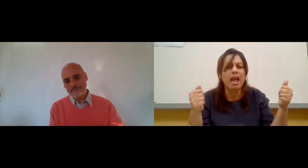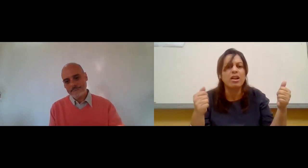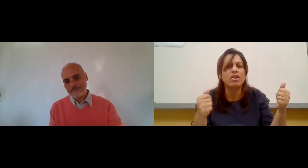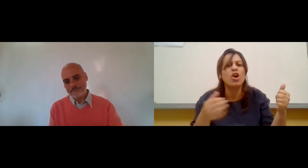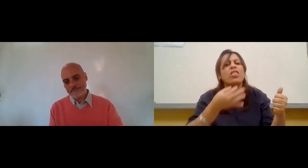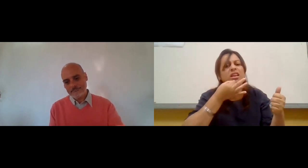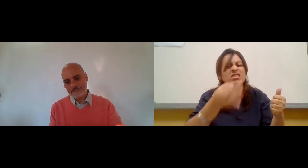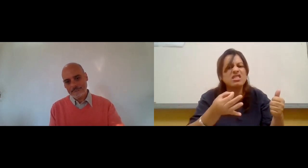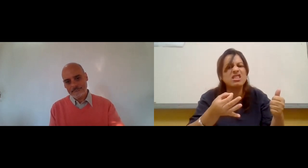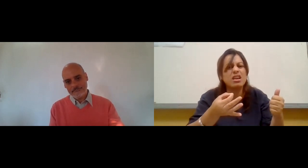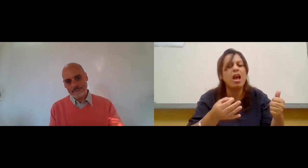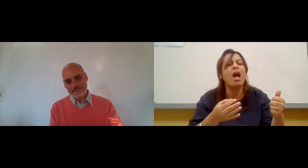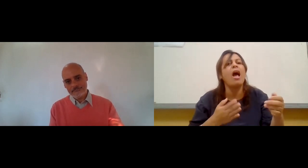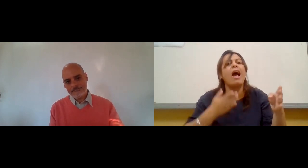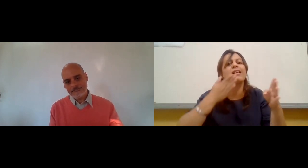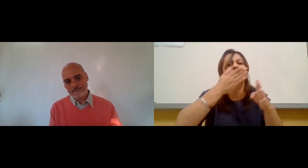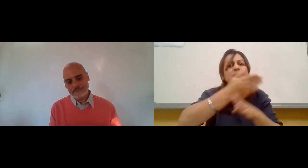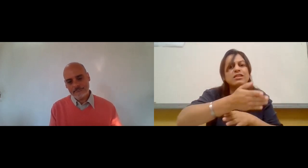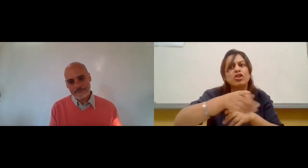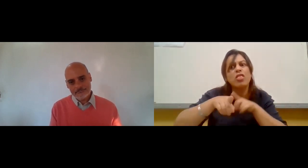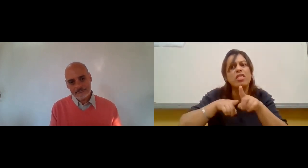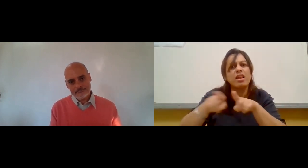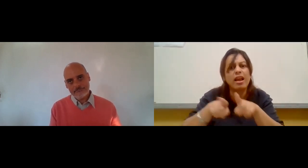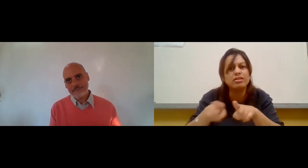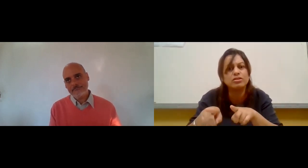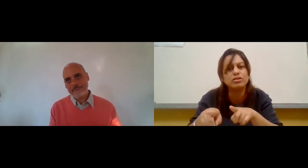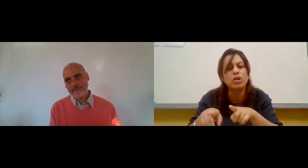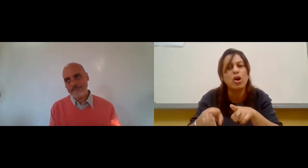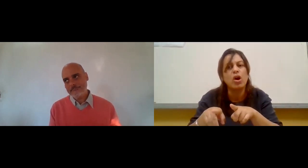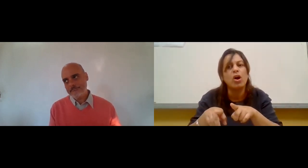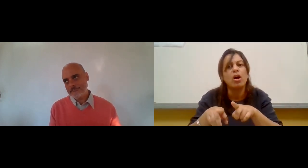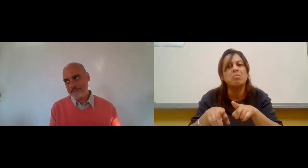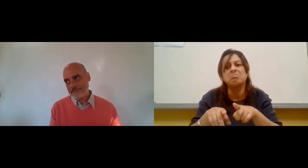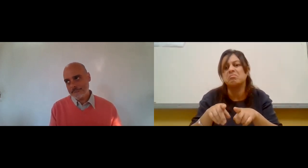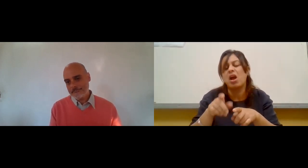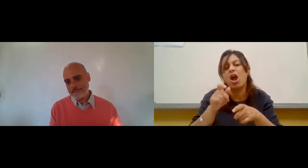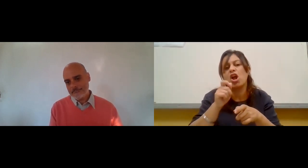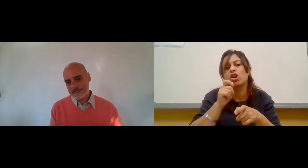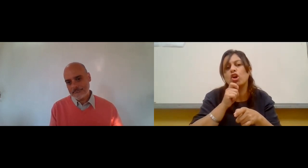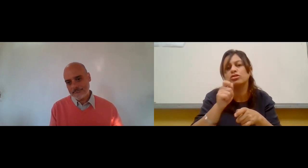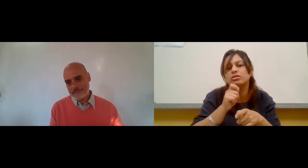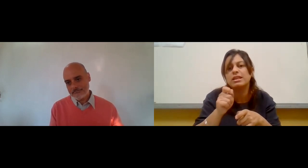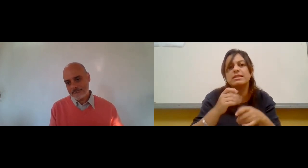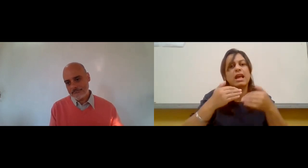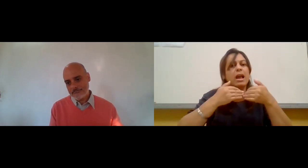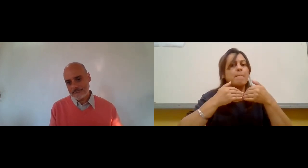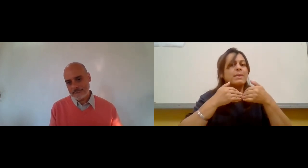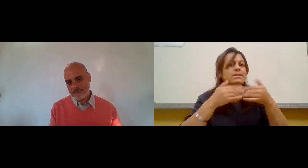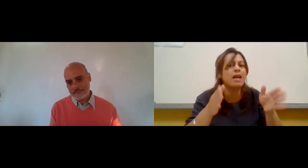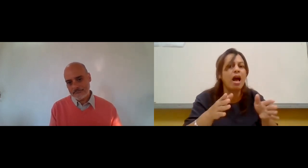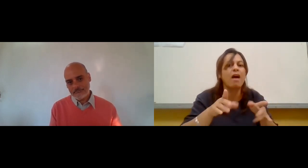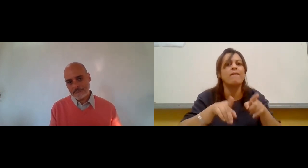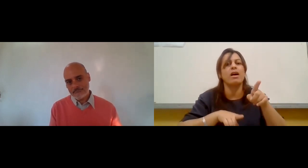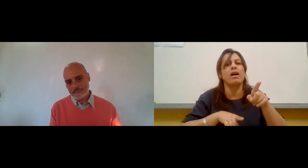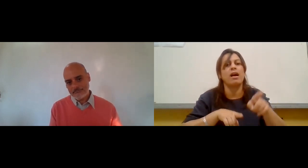directo. Salió la noticia junto con que ingresaba a la carrera de comunicación y todas esas cosas, y llamó la atención,